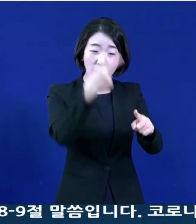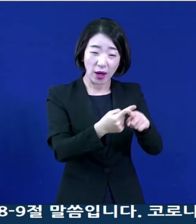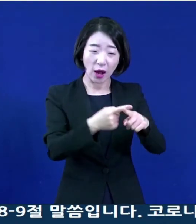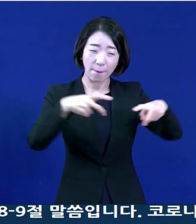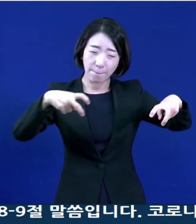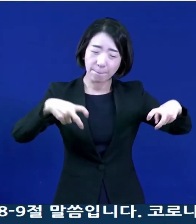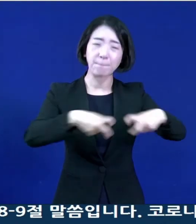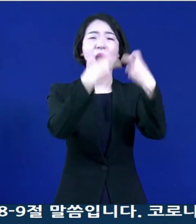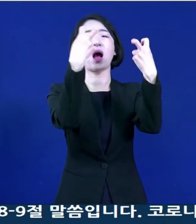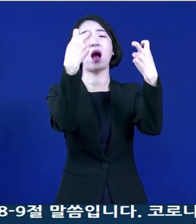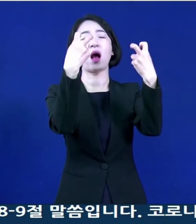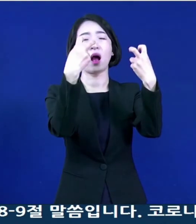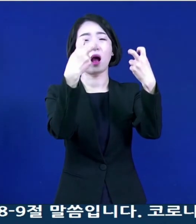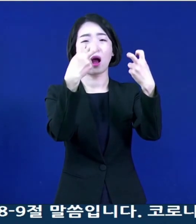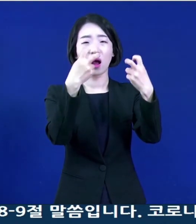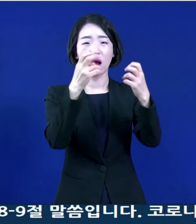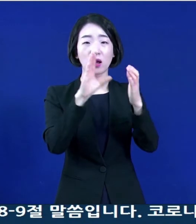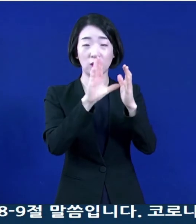너무 안타까웠습니다.